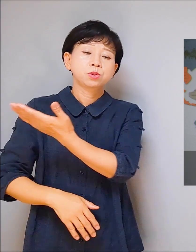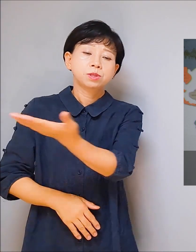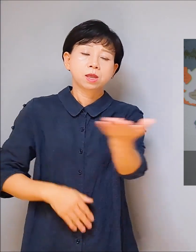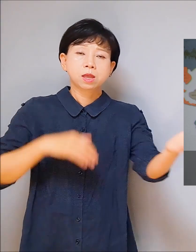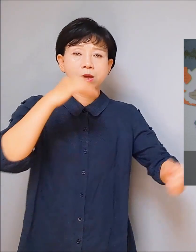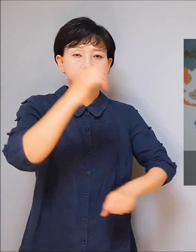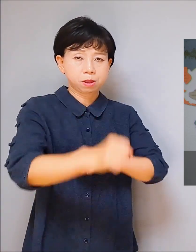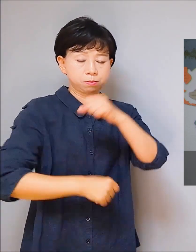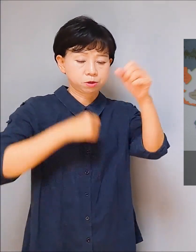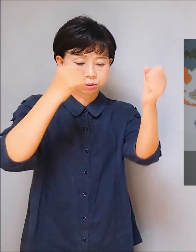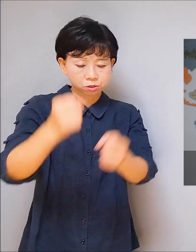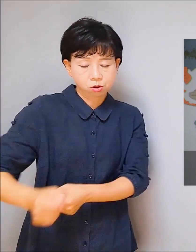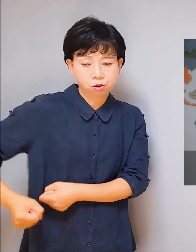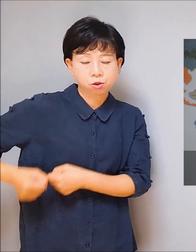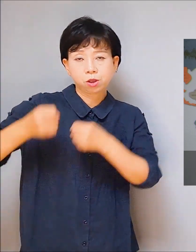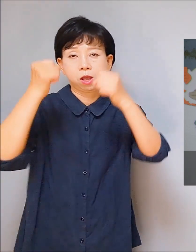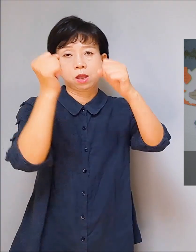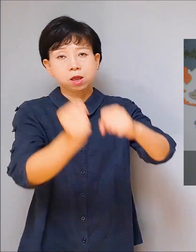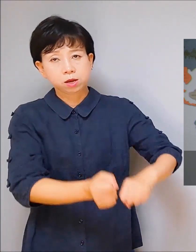바다로 내 맘